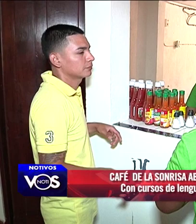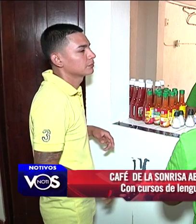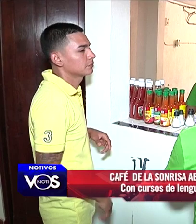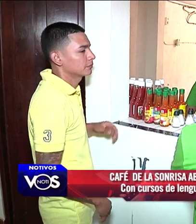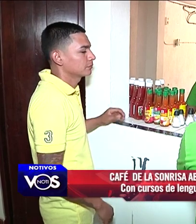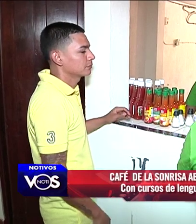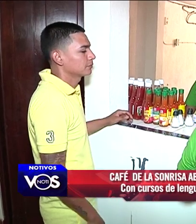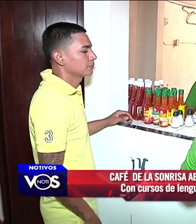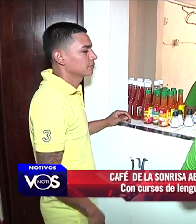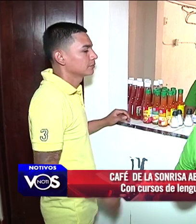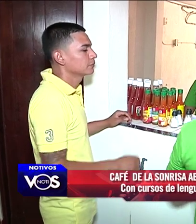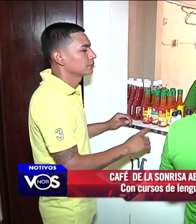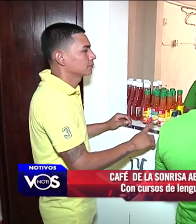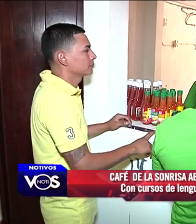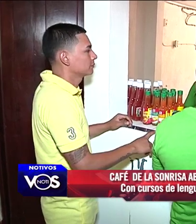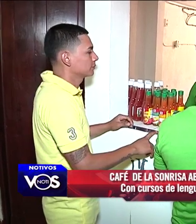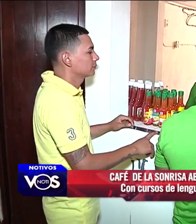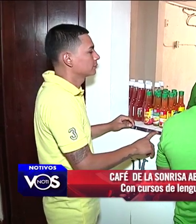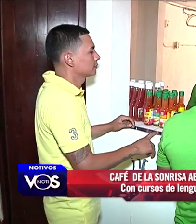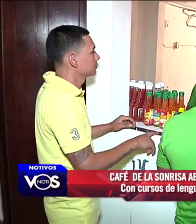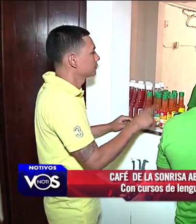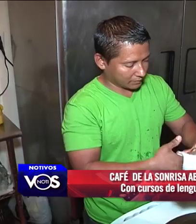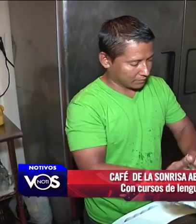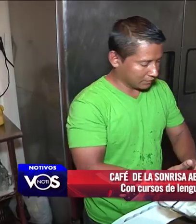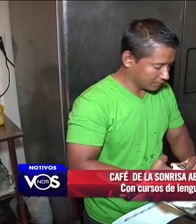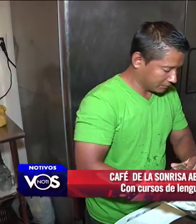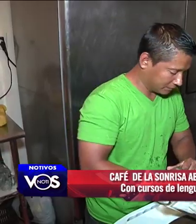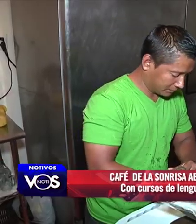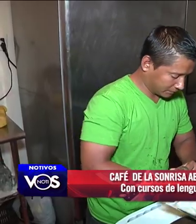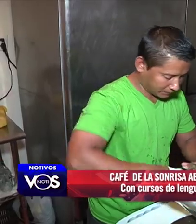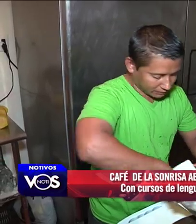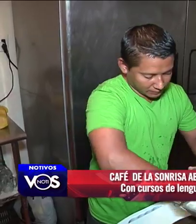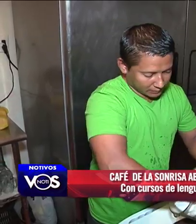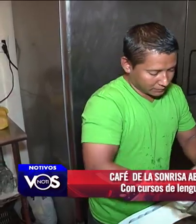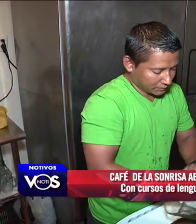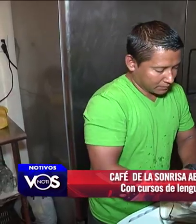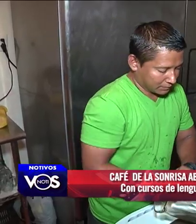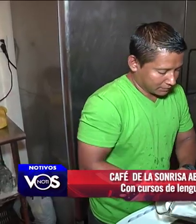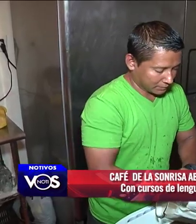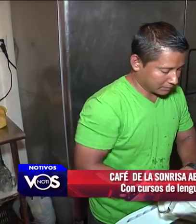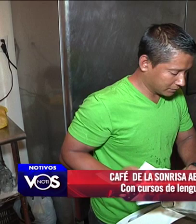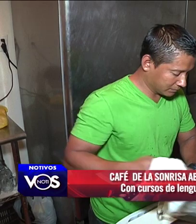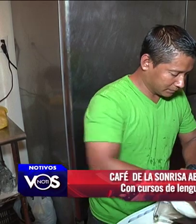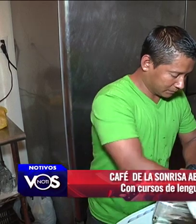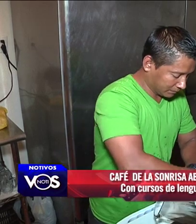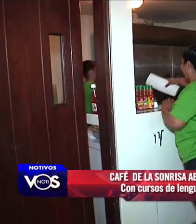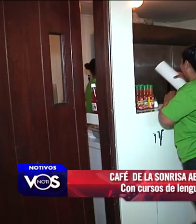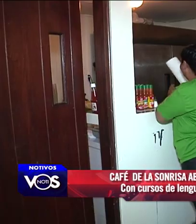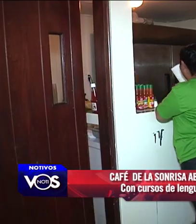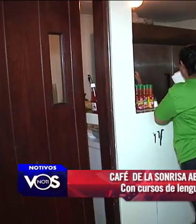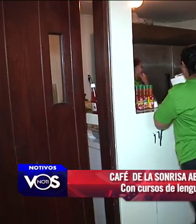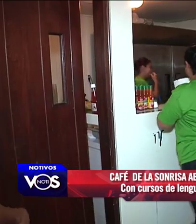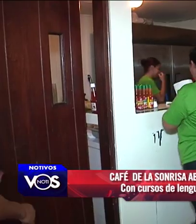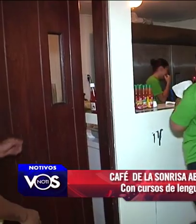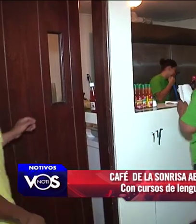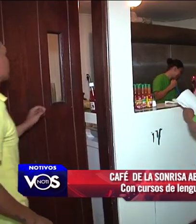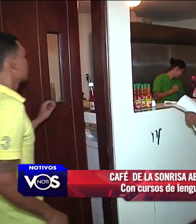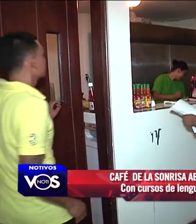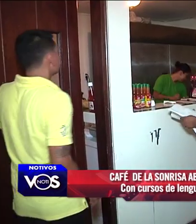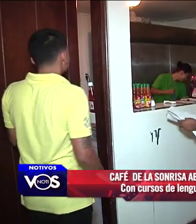para comunicarse con sus compañeros de trabajo. El Café de la Sonrisa también está abriendo cursos para enseñar lenguaje de señas a